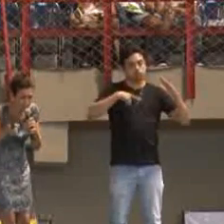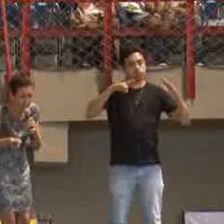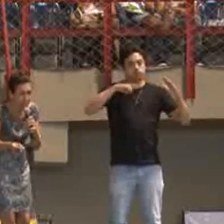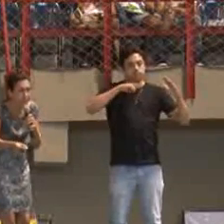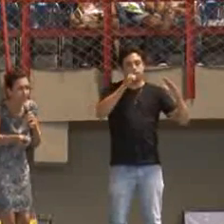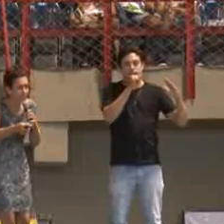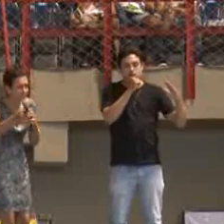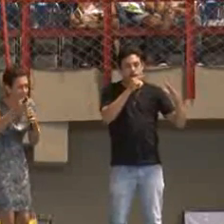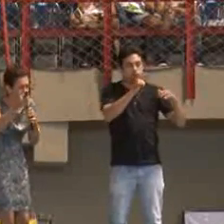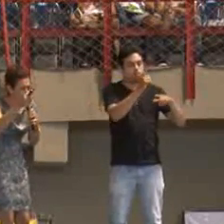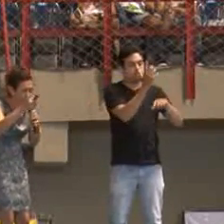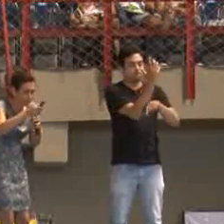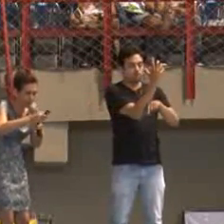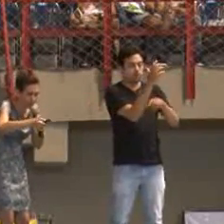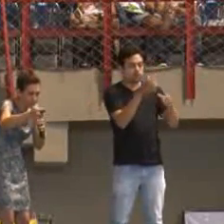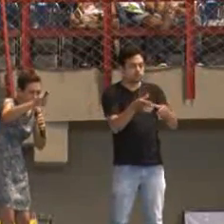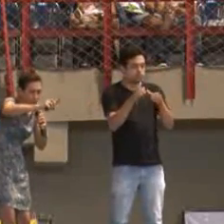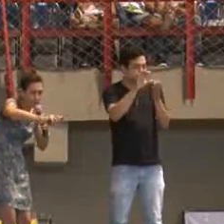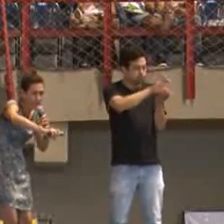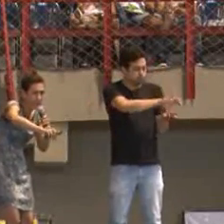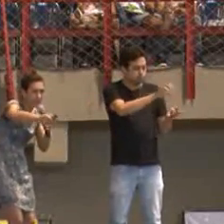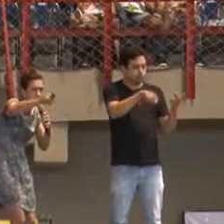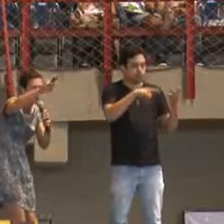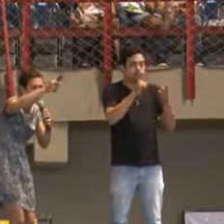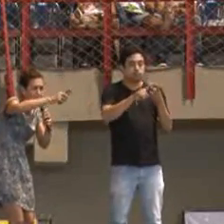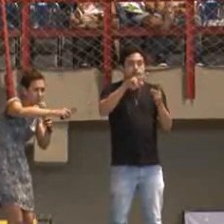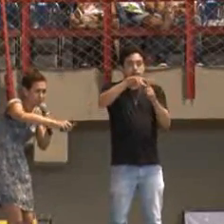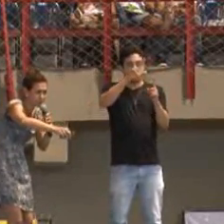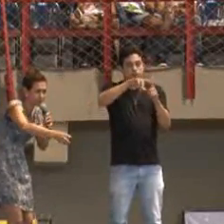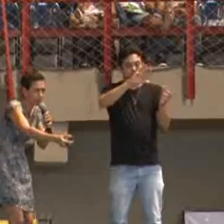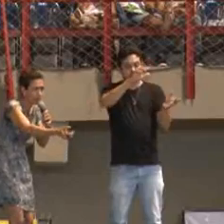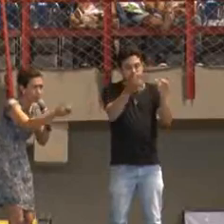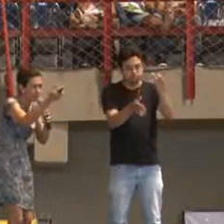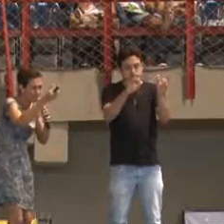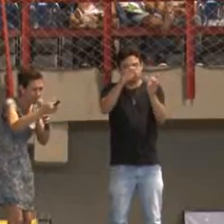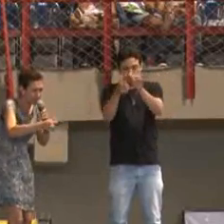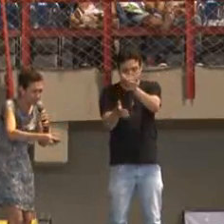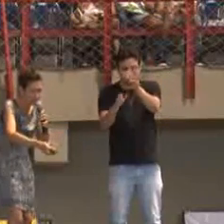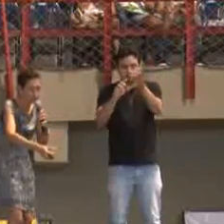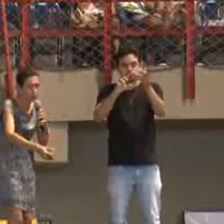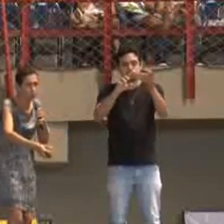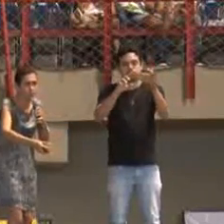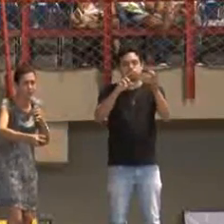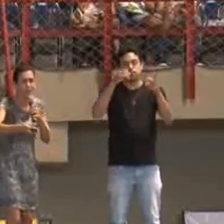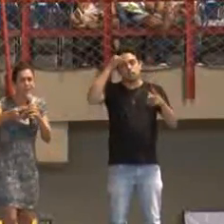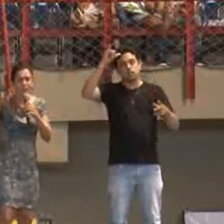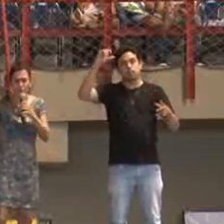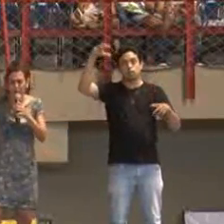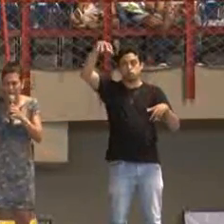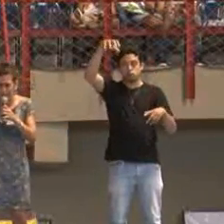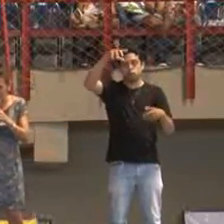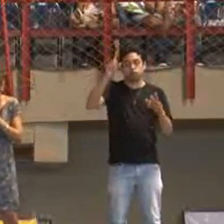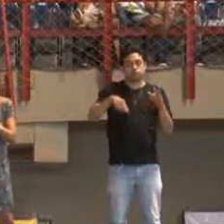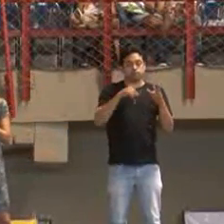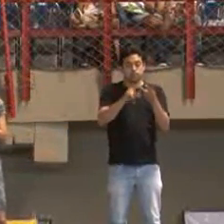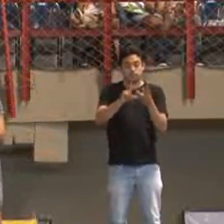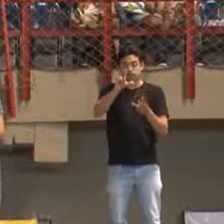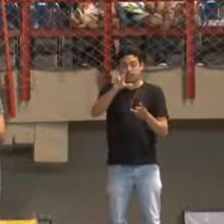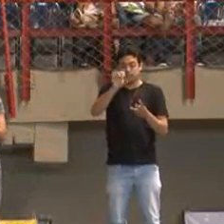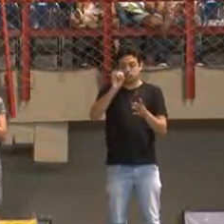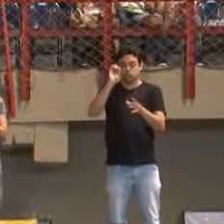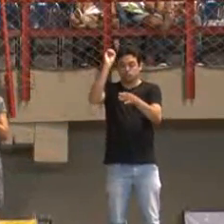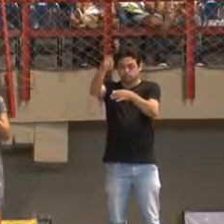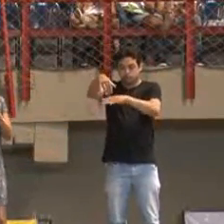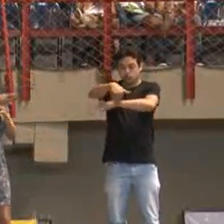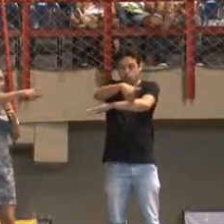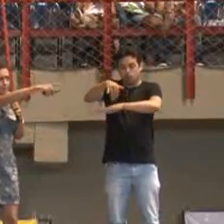a água das plantas, emborcar os objetos para não acumularem água da chuva, não jogar lixo na rua, não é